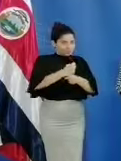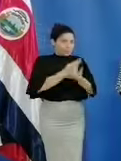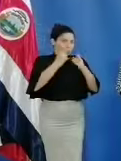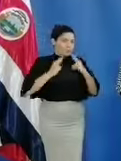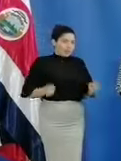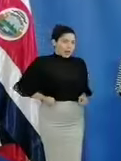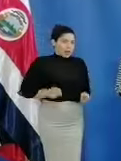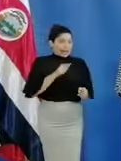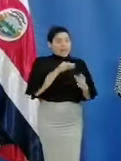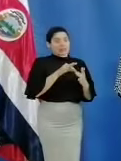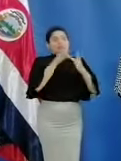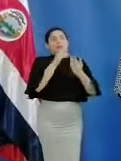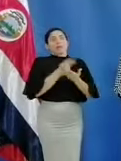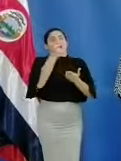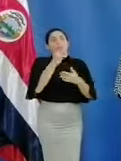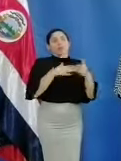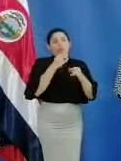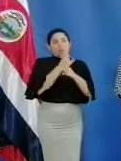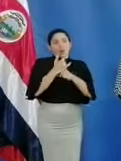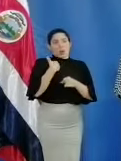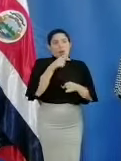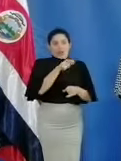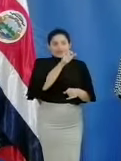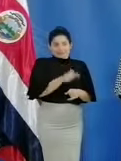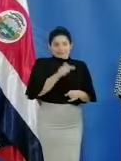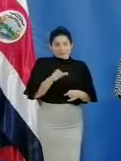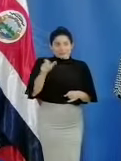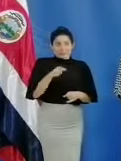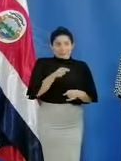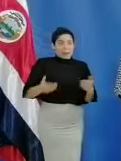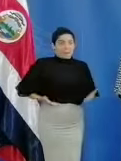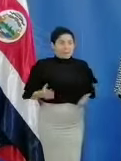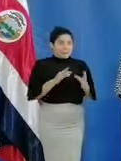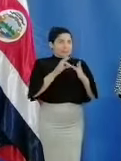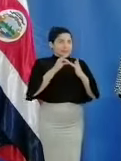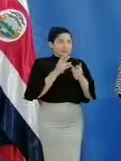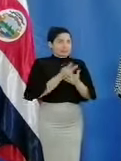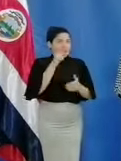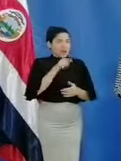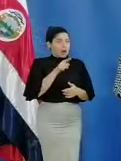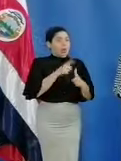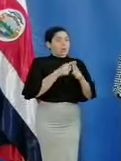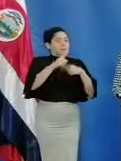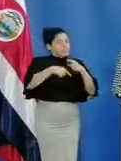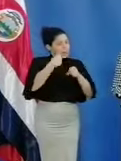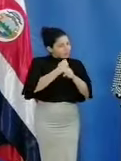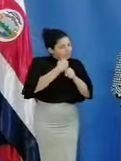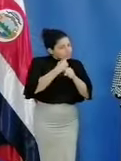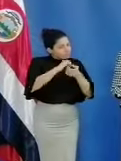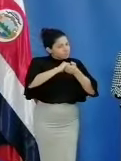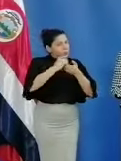mayor activo que tiene cualquier institución es su personal. Y precisamente vamos a trabajar muy de la mano con